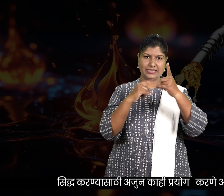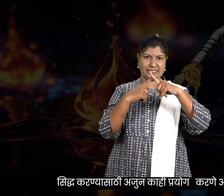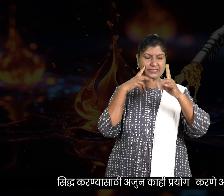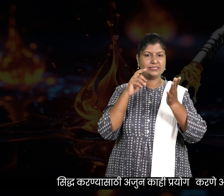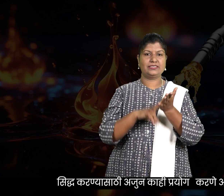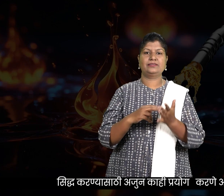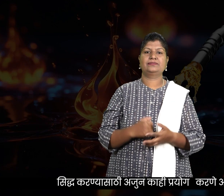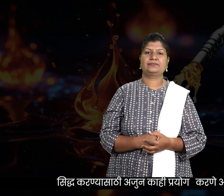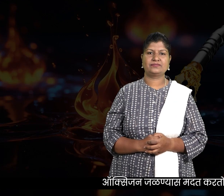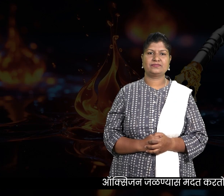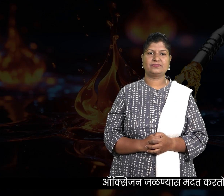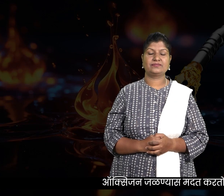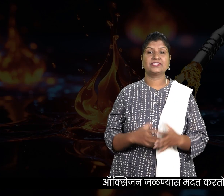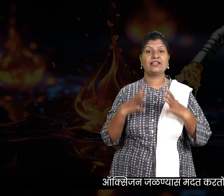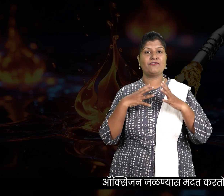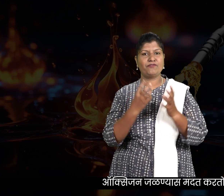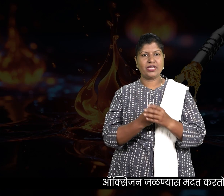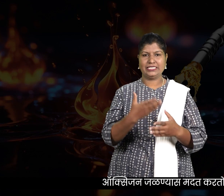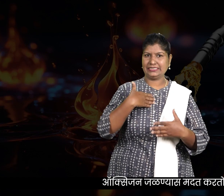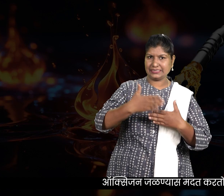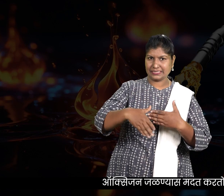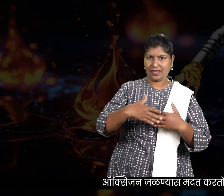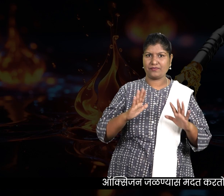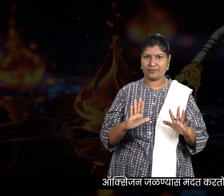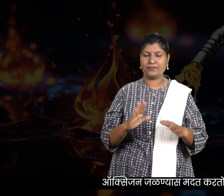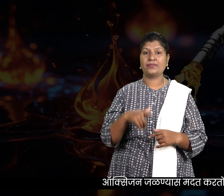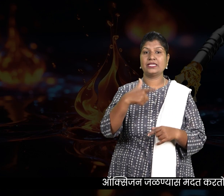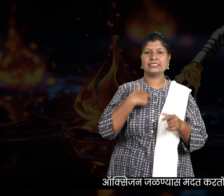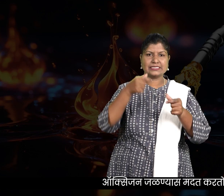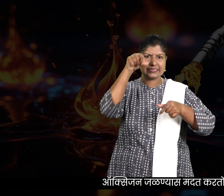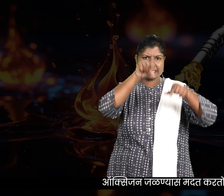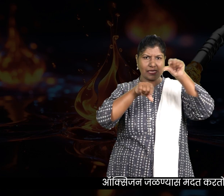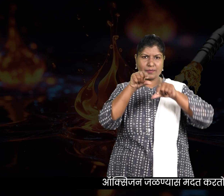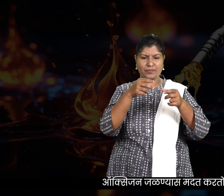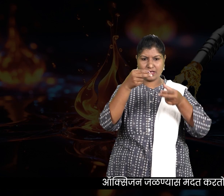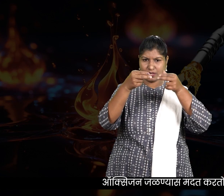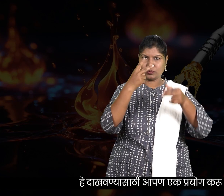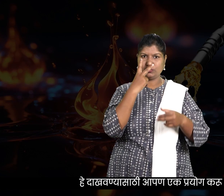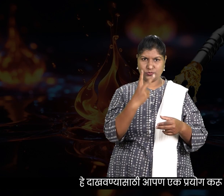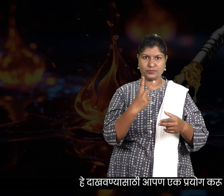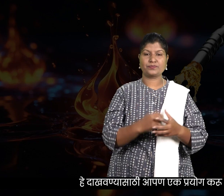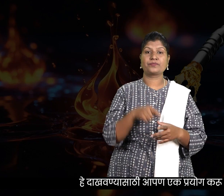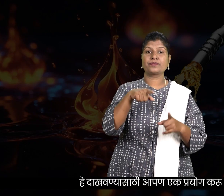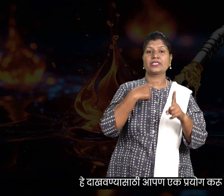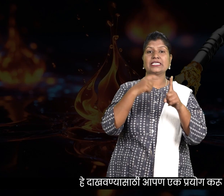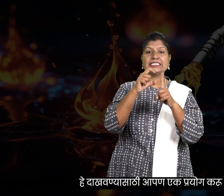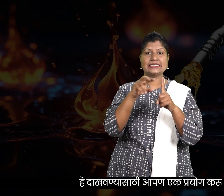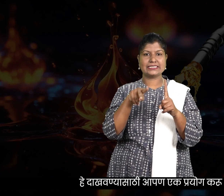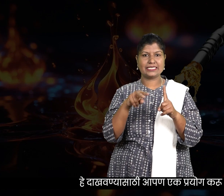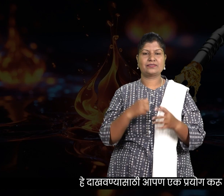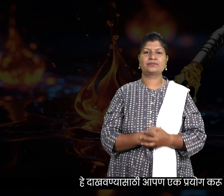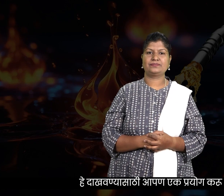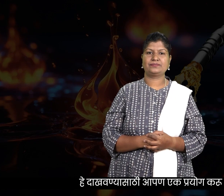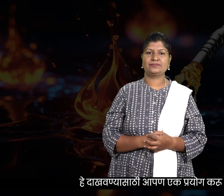ऑक्सिजन जळण्यास मदत करतो हे दाखवण्यासाठी आपण